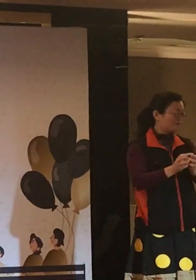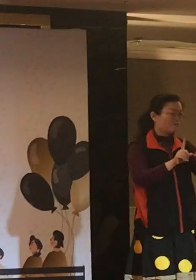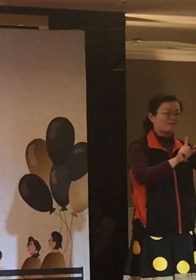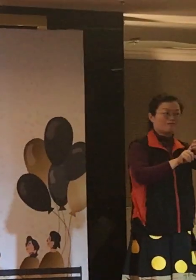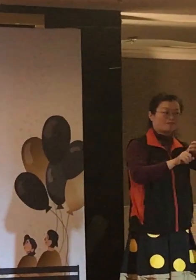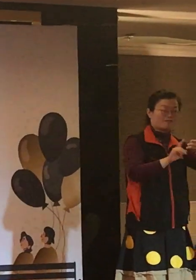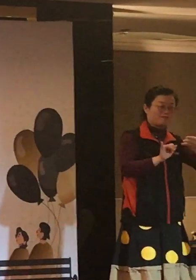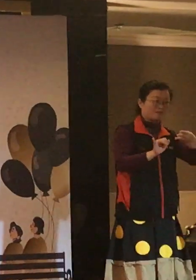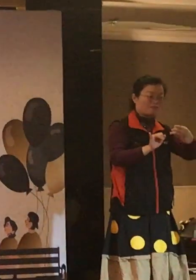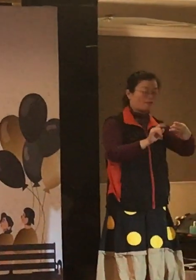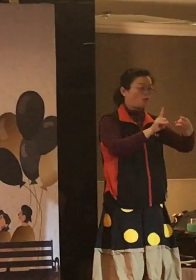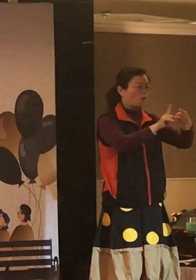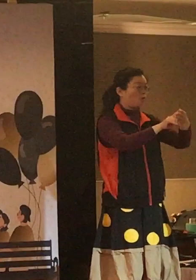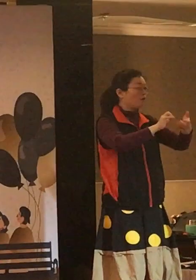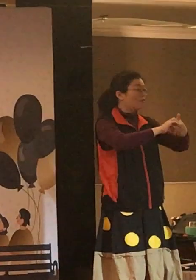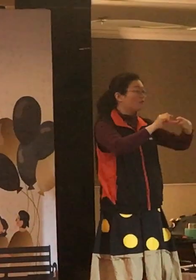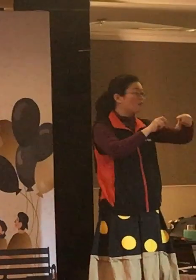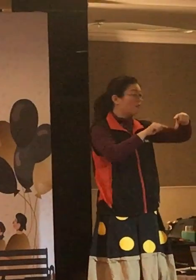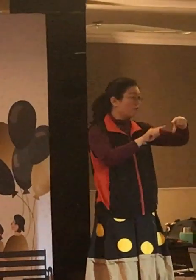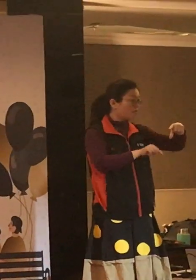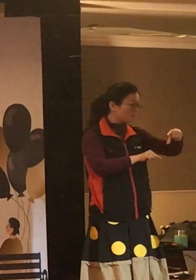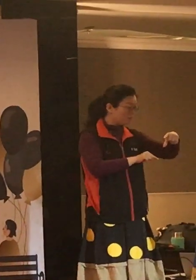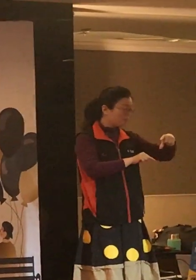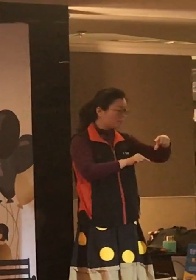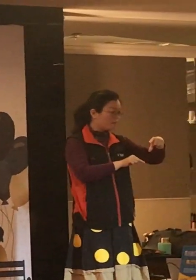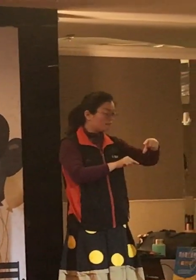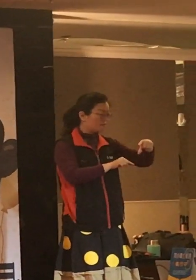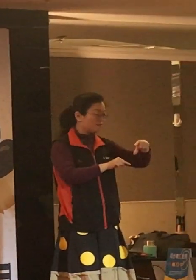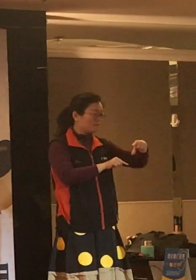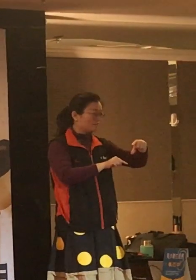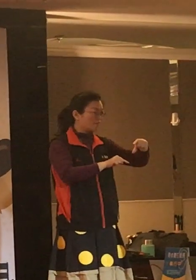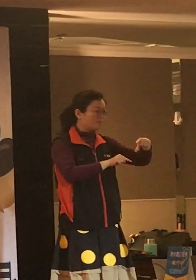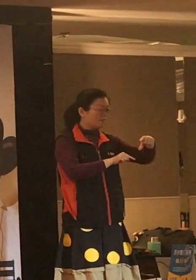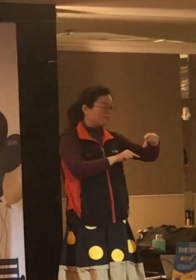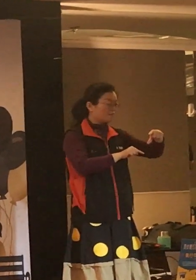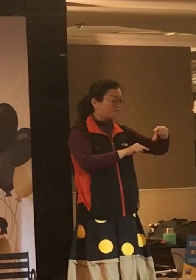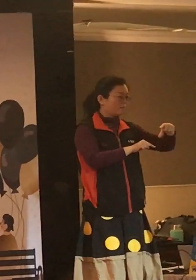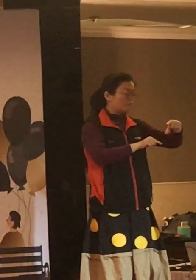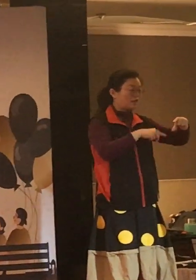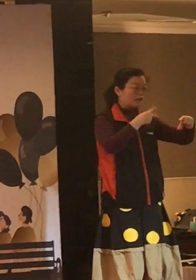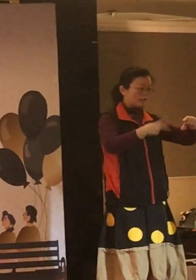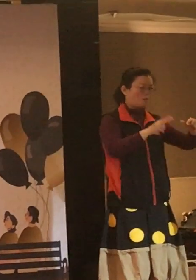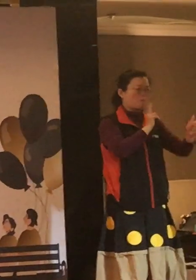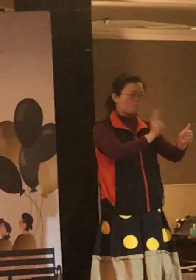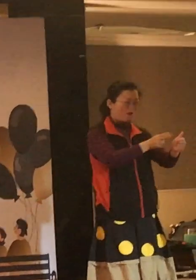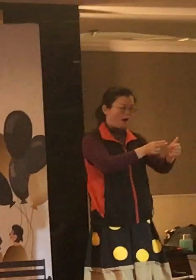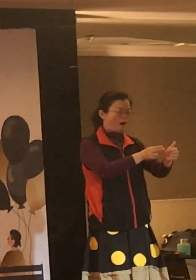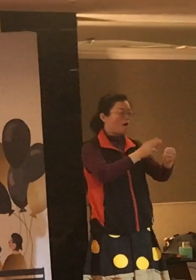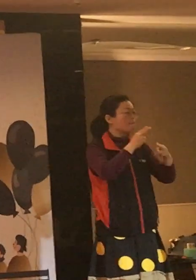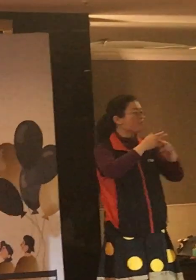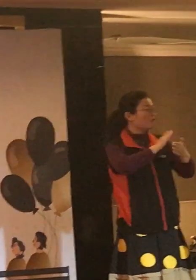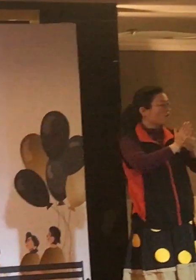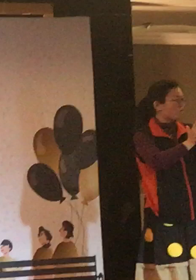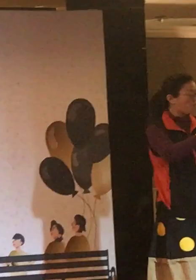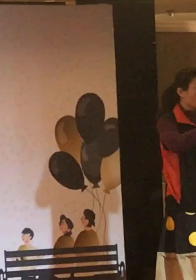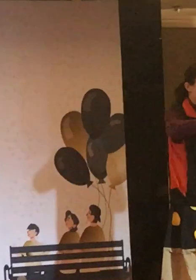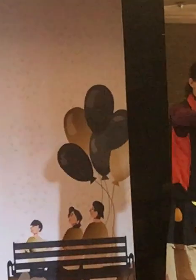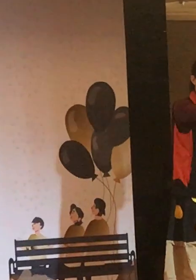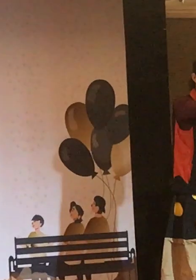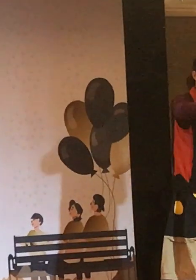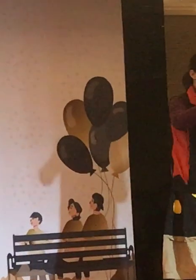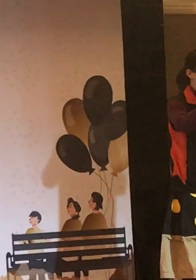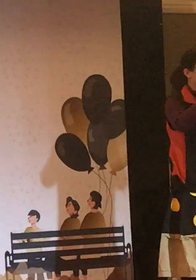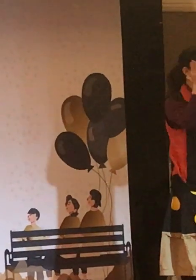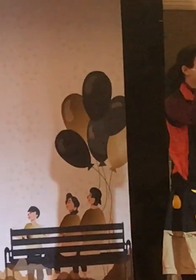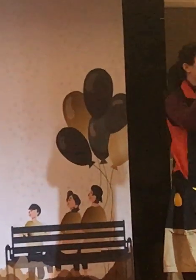珍、王定的啊，还有各位啊的啊秘书哈、啊，还有民政局啊啊